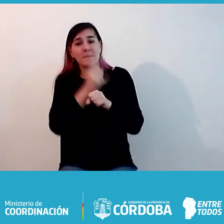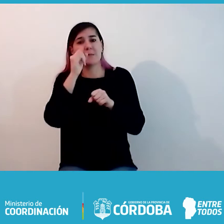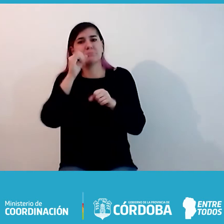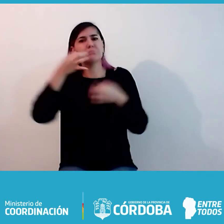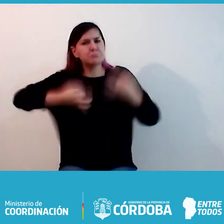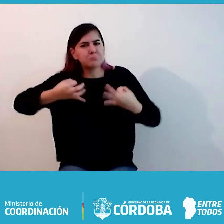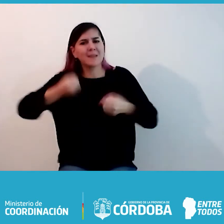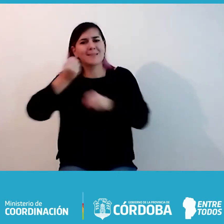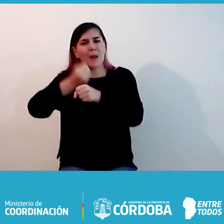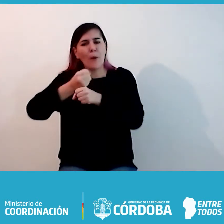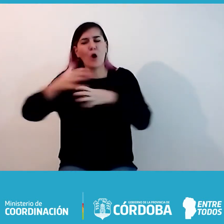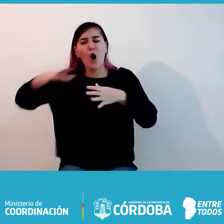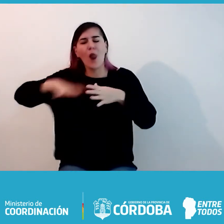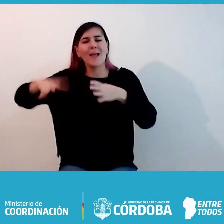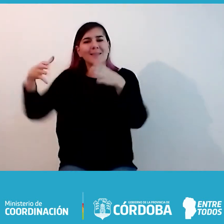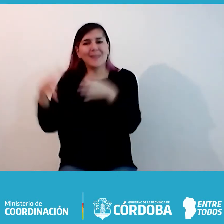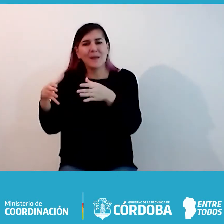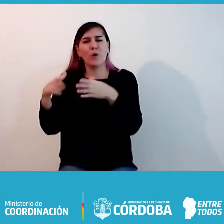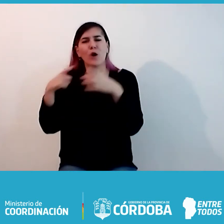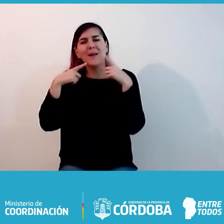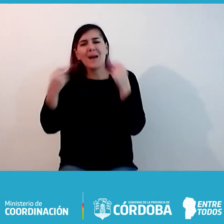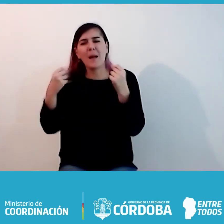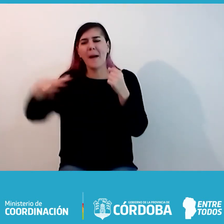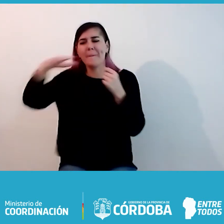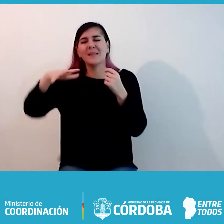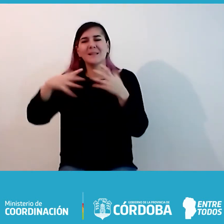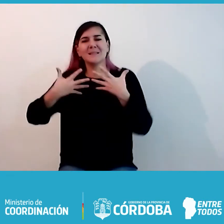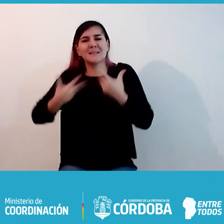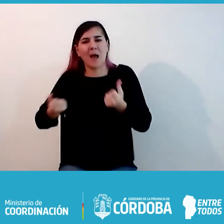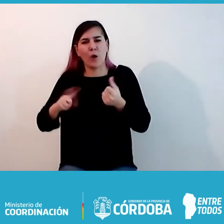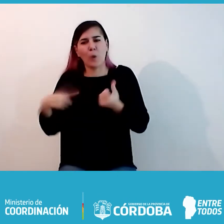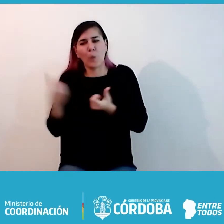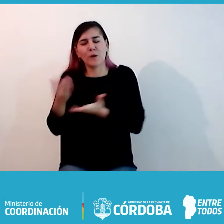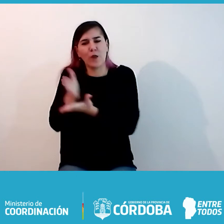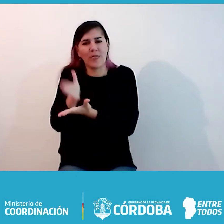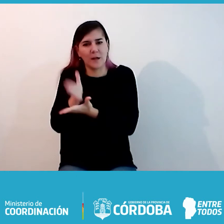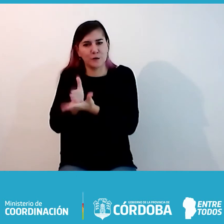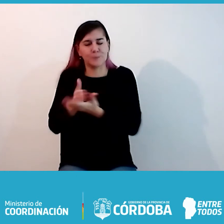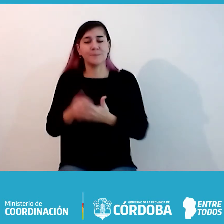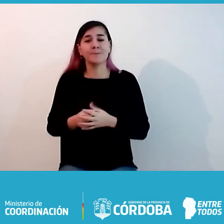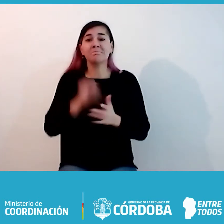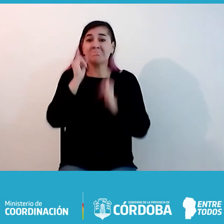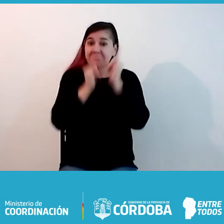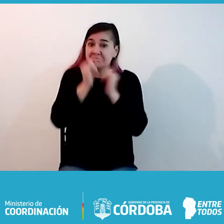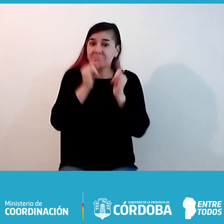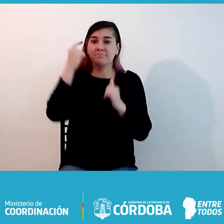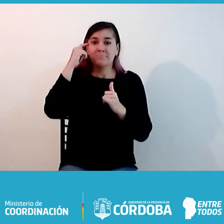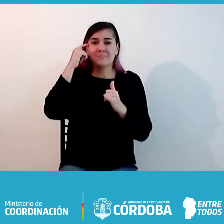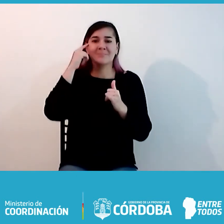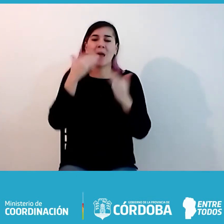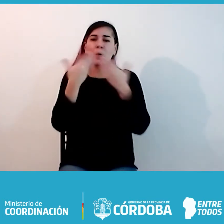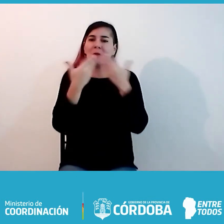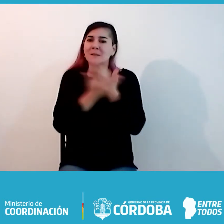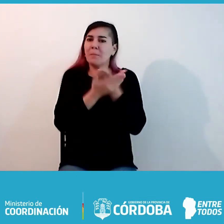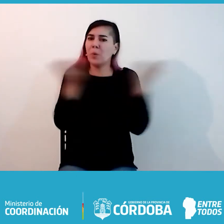colectivo para reclamar la protección de un ambiente sano y de nuestros derechos, afirma. Expone y considera que esta audiencia pública carece de